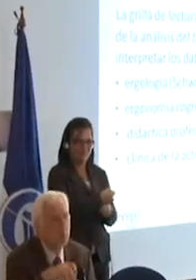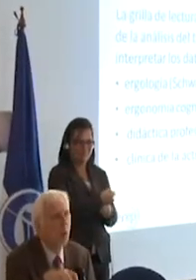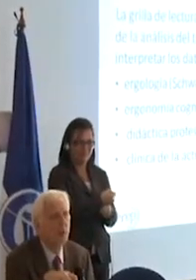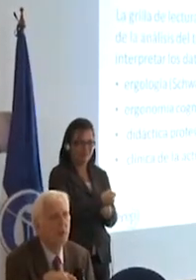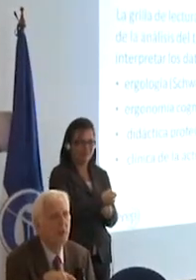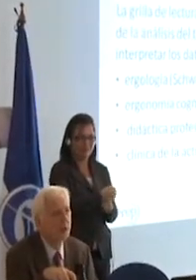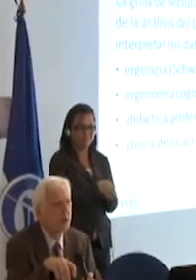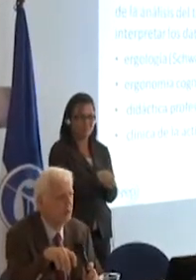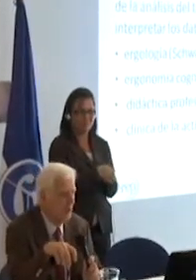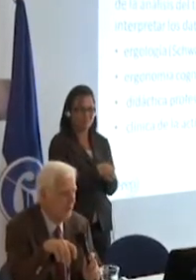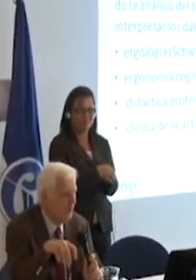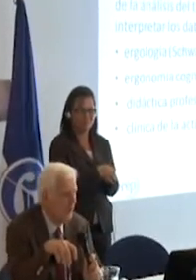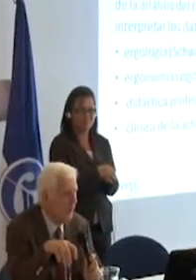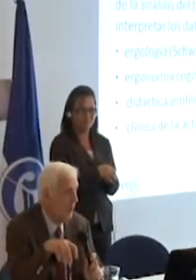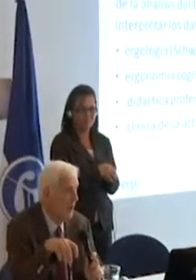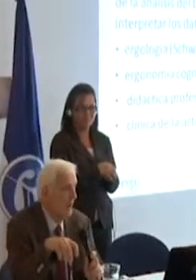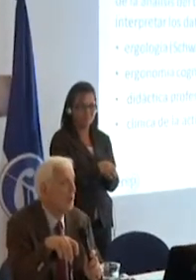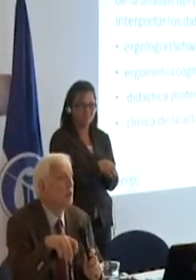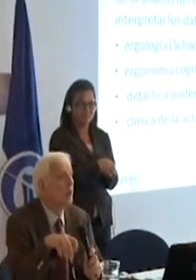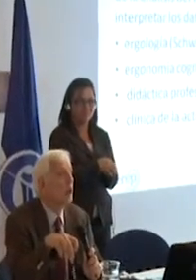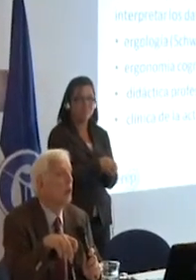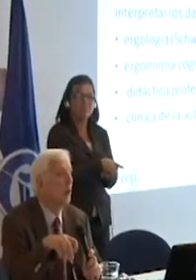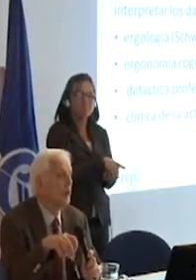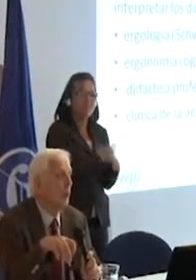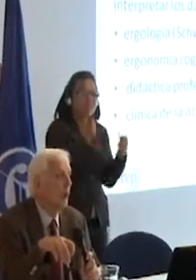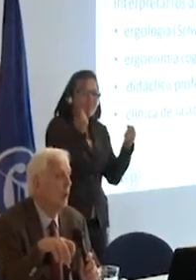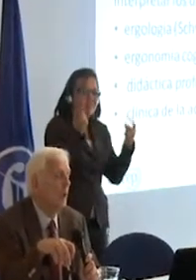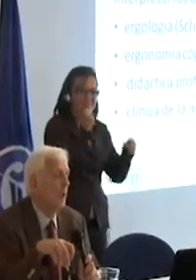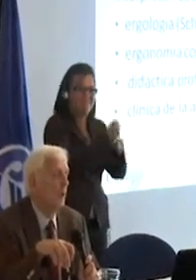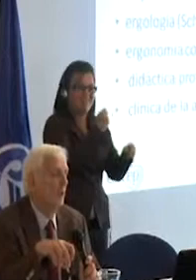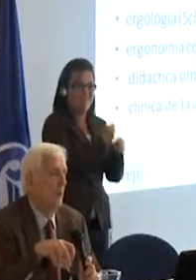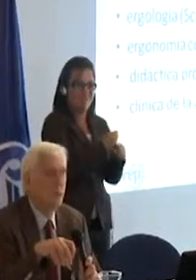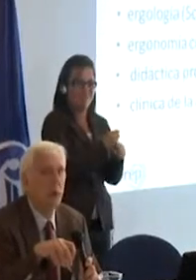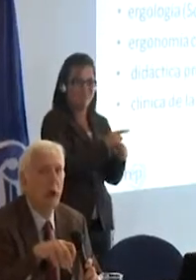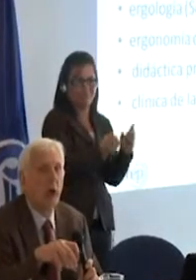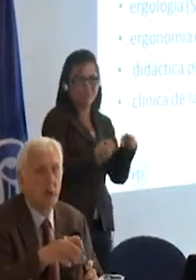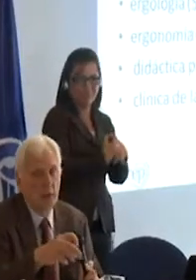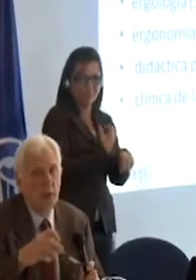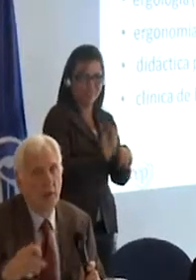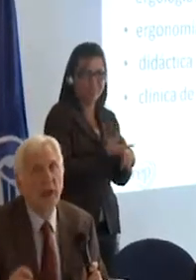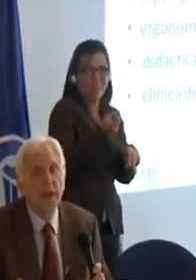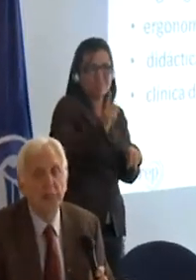También fue creado para entender el trabajo de los docentes, también de la industria,